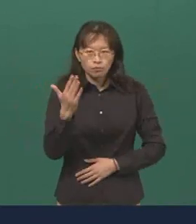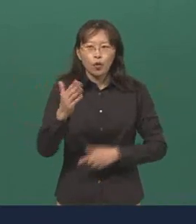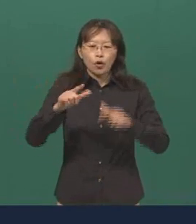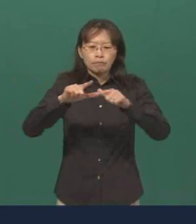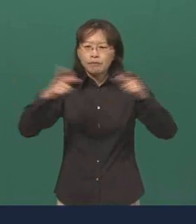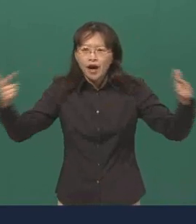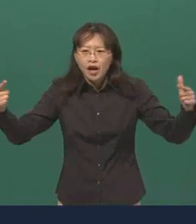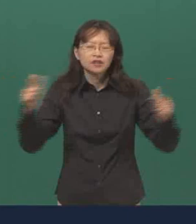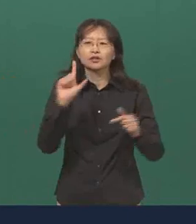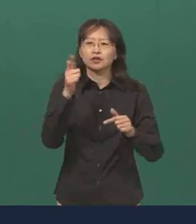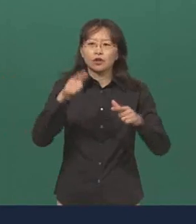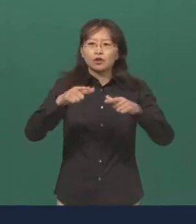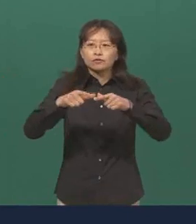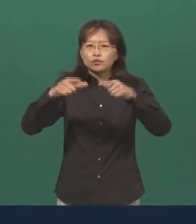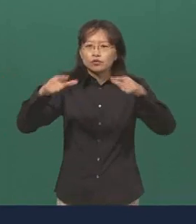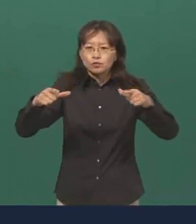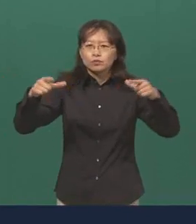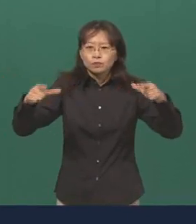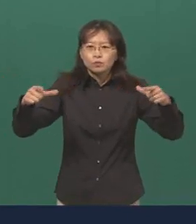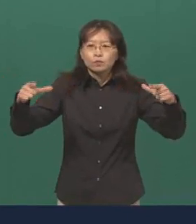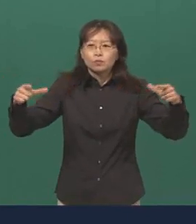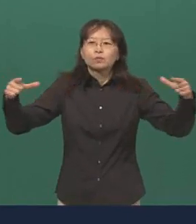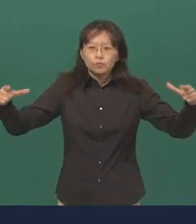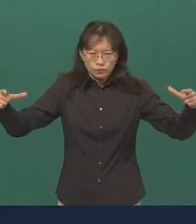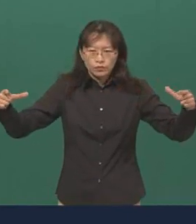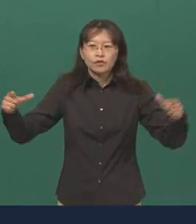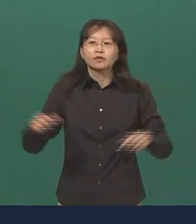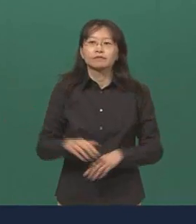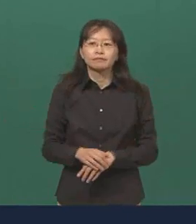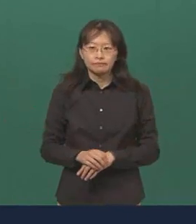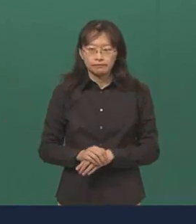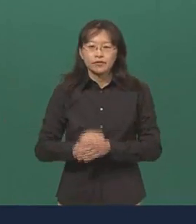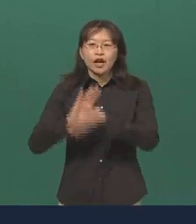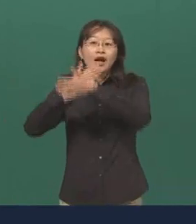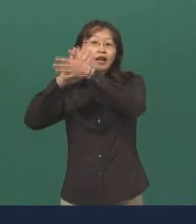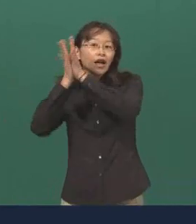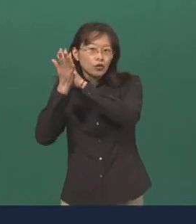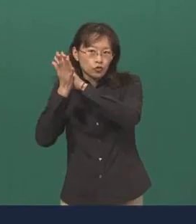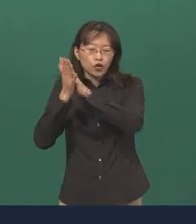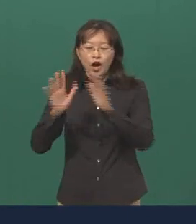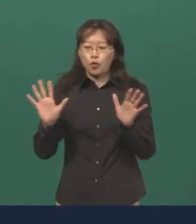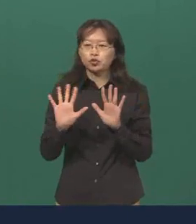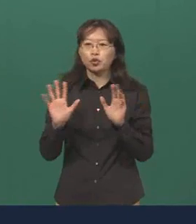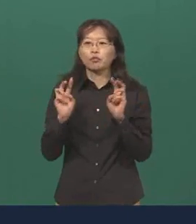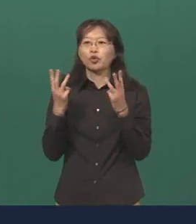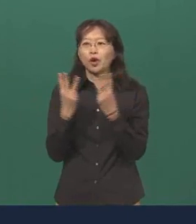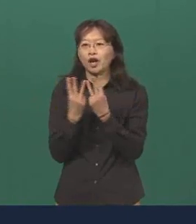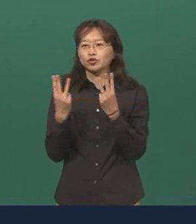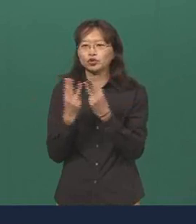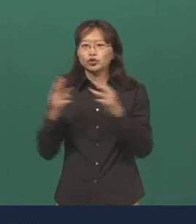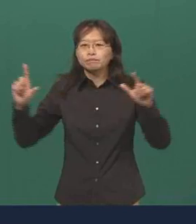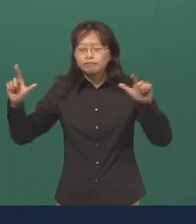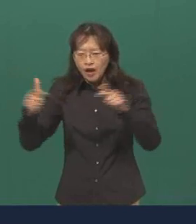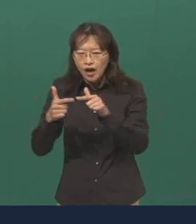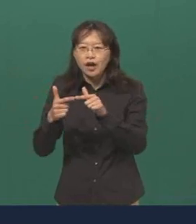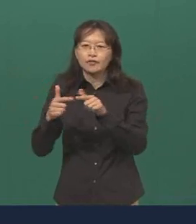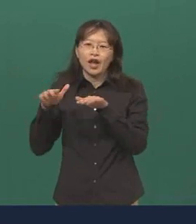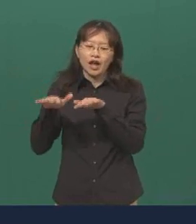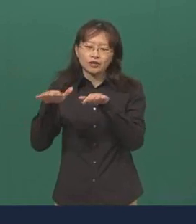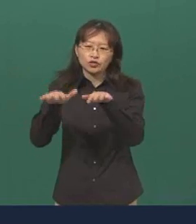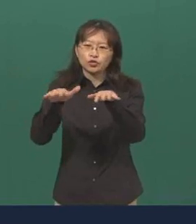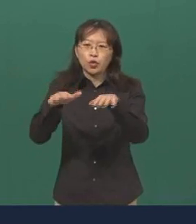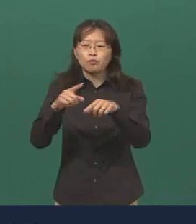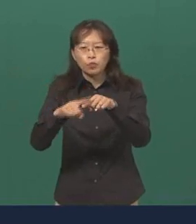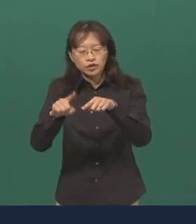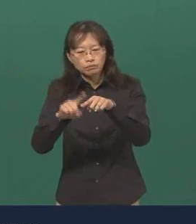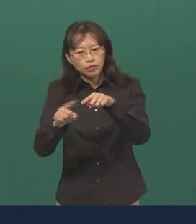滋賀県の人口は増えてはいるものの、その伸び率は鈍くなってきており、県では少子化の影